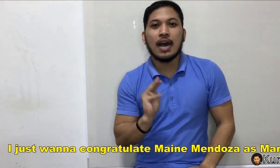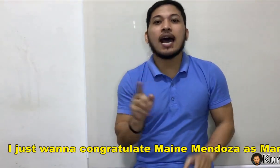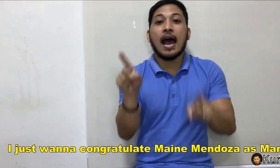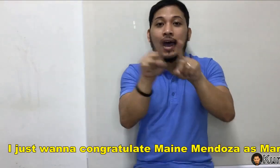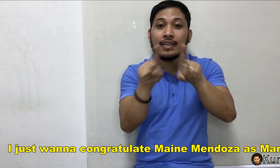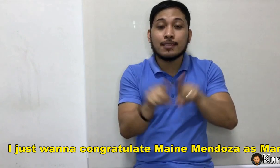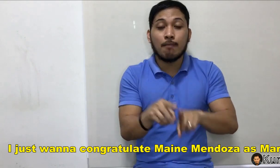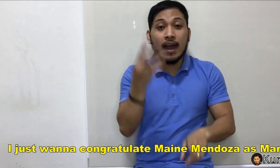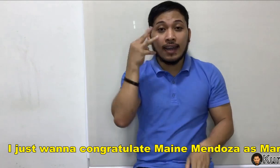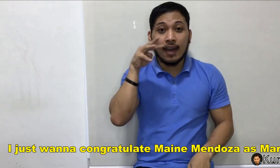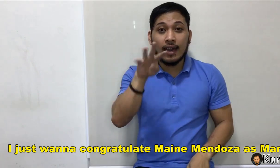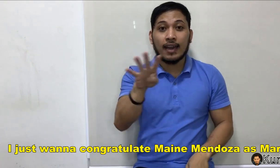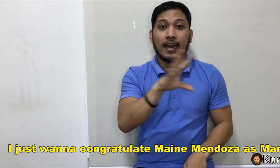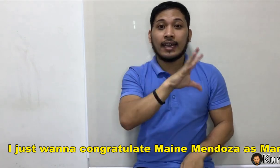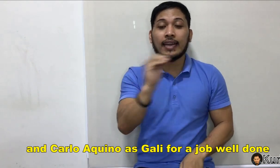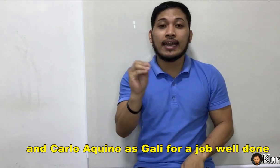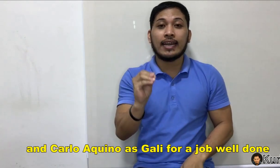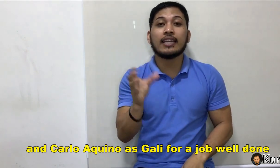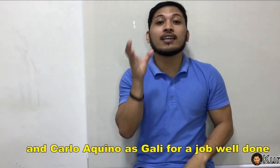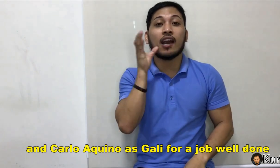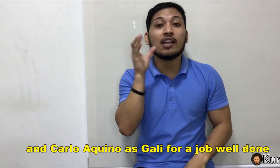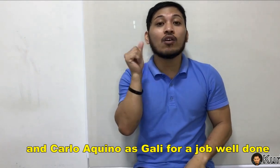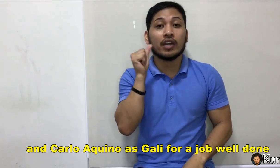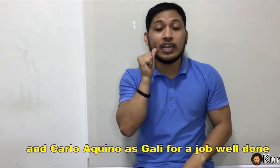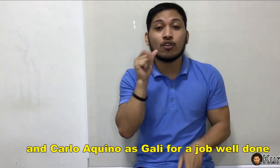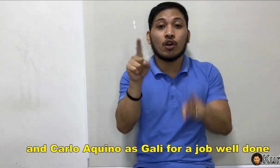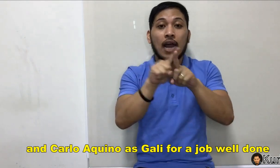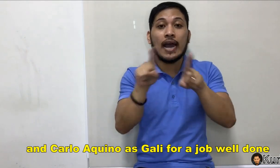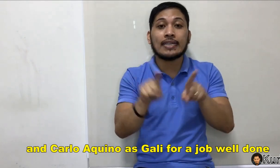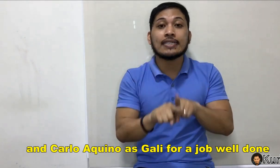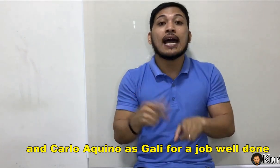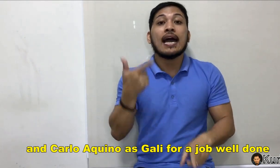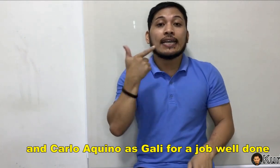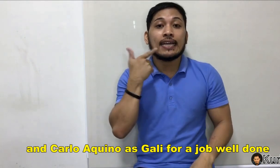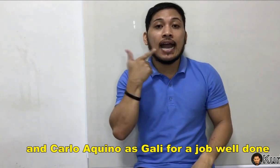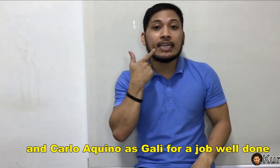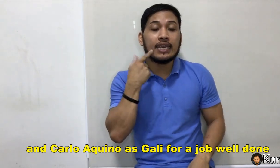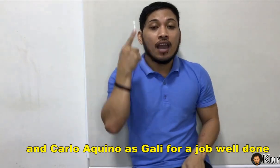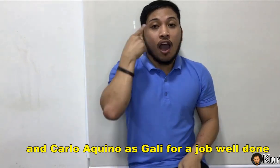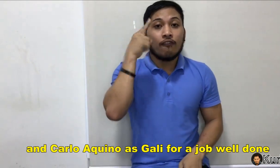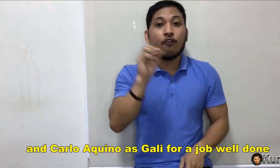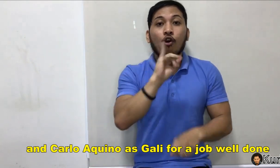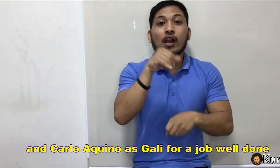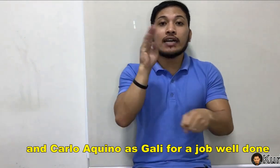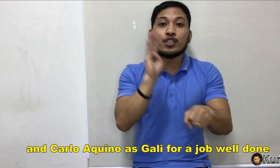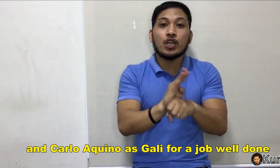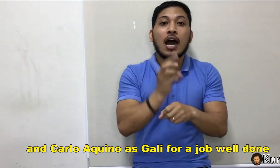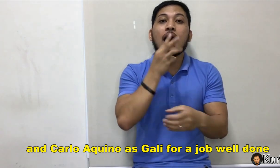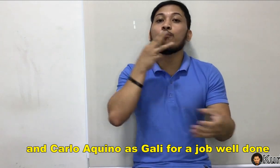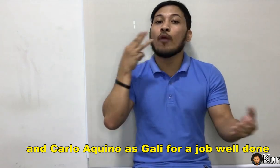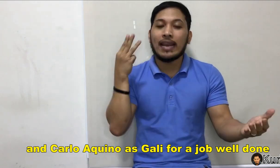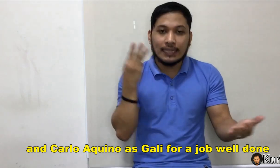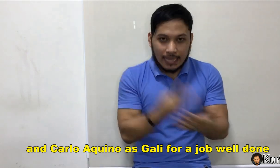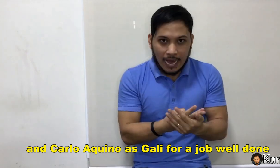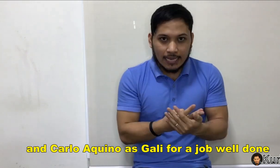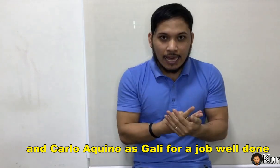Mendoza as Mara and Carlo Aquino as Gali for a job well done.